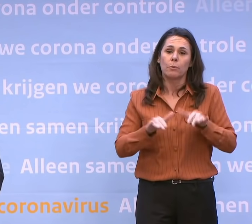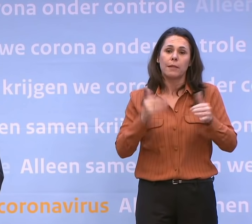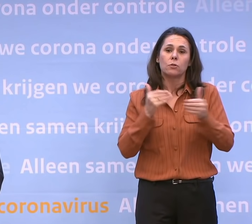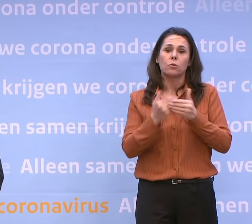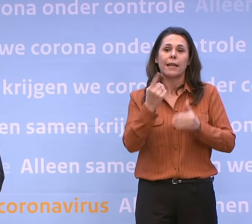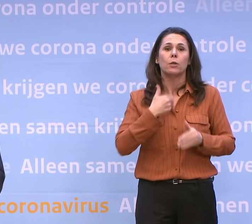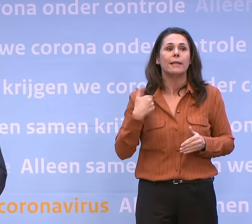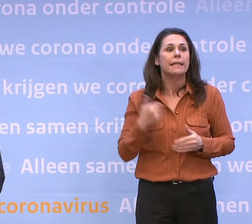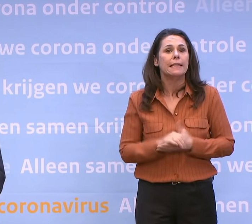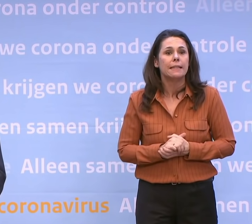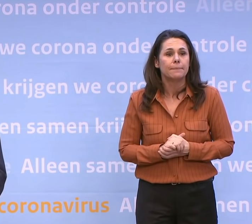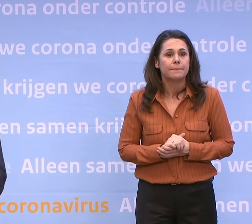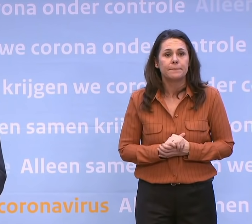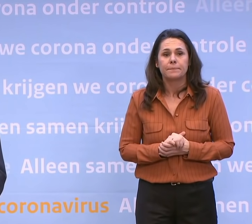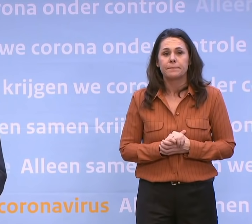juni. Ja.